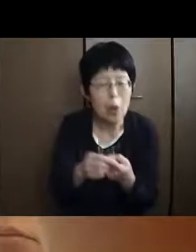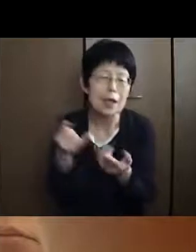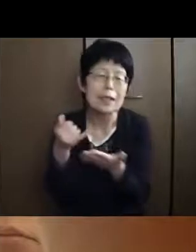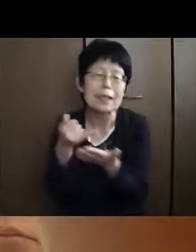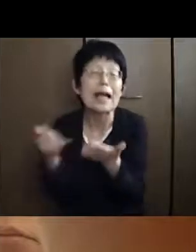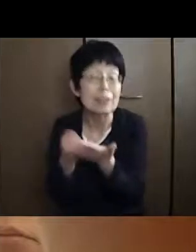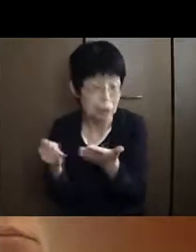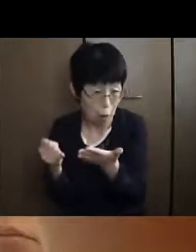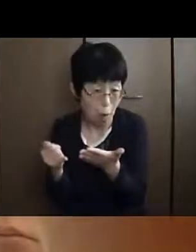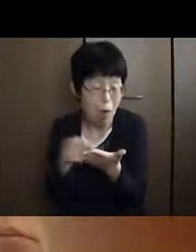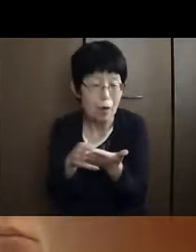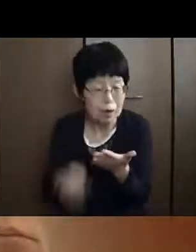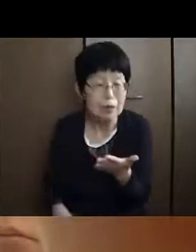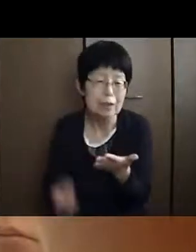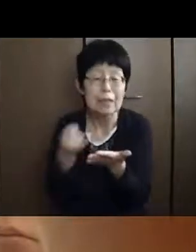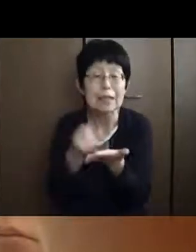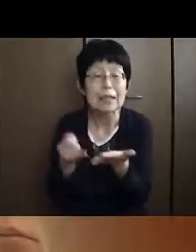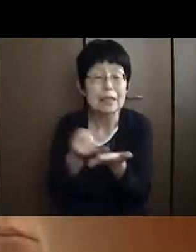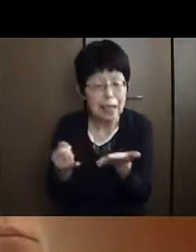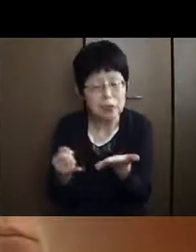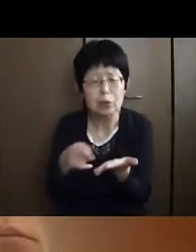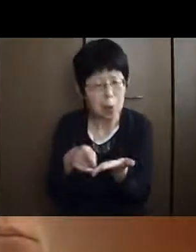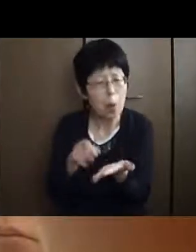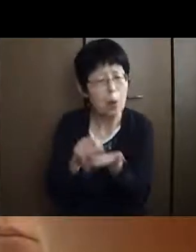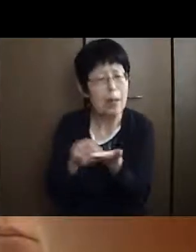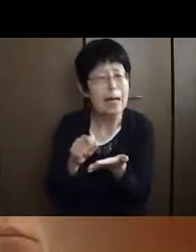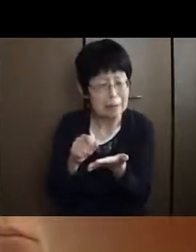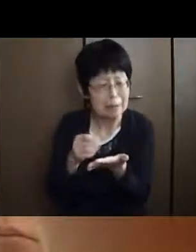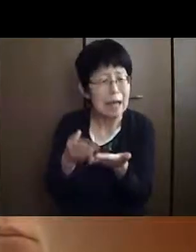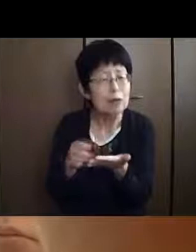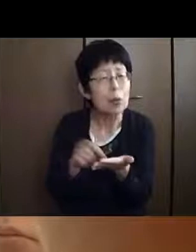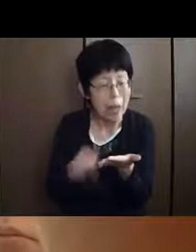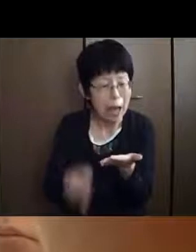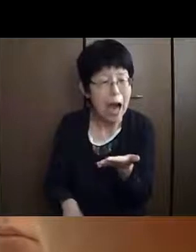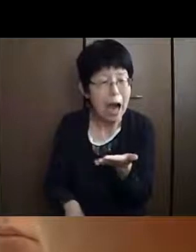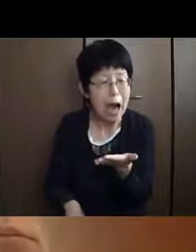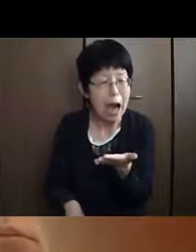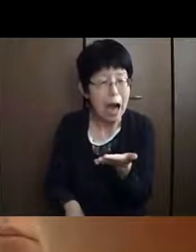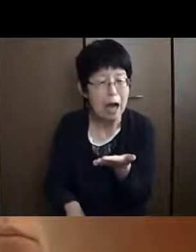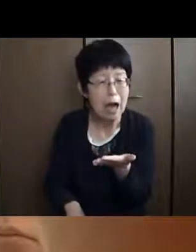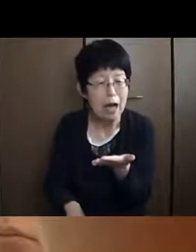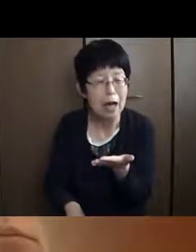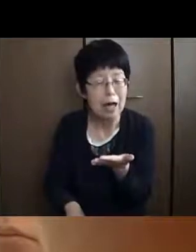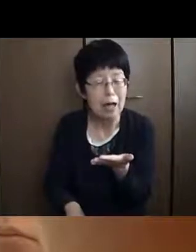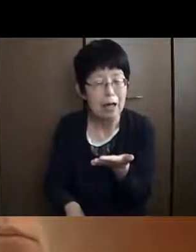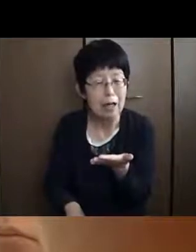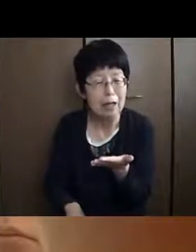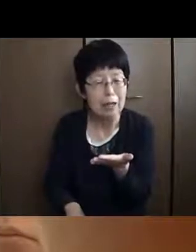か。まあイラストを描くこと自体があれですね、うん、趣味が囲碁とイラストだったの